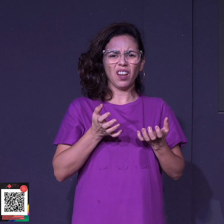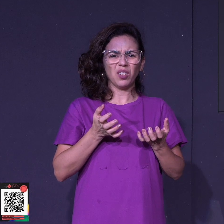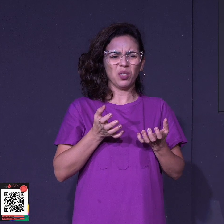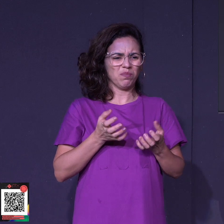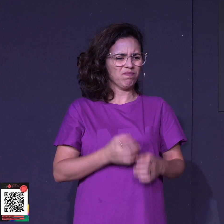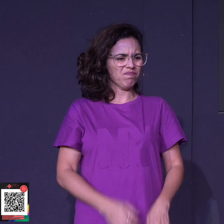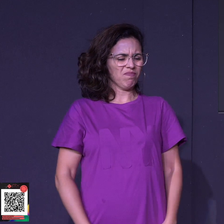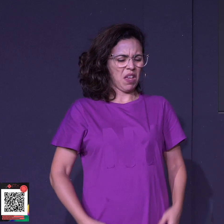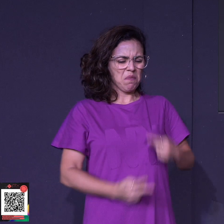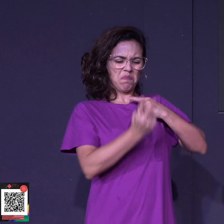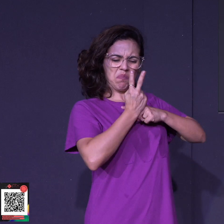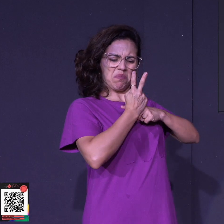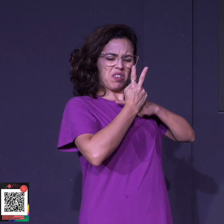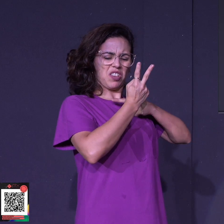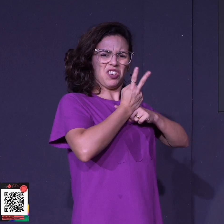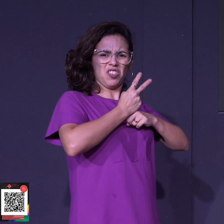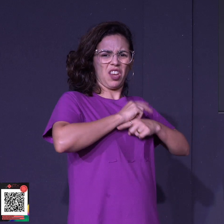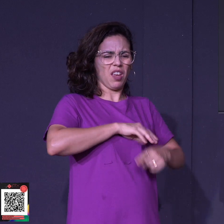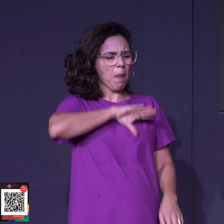Não se defenda.